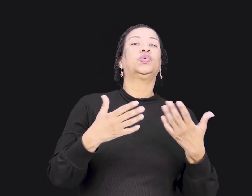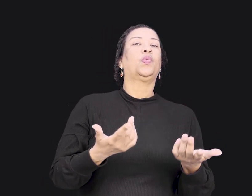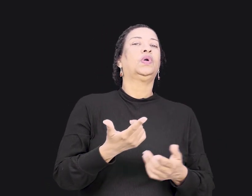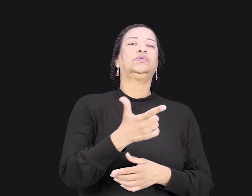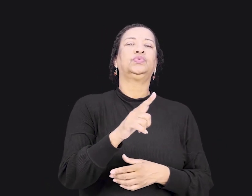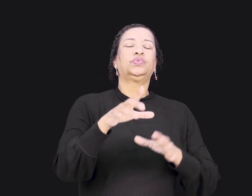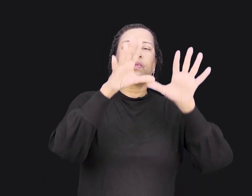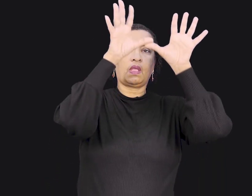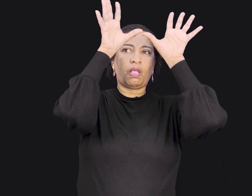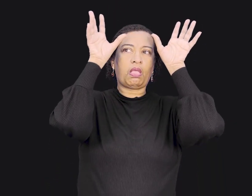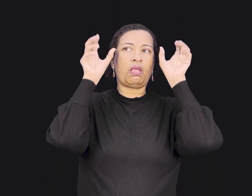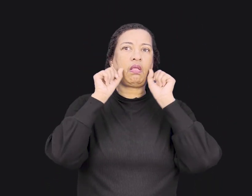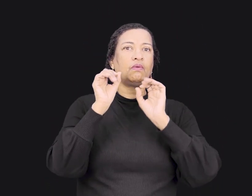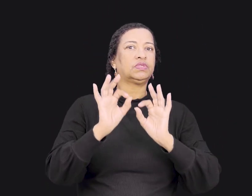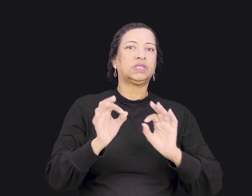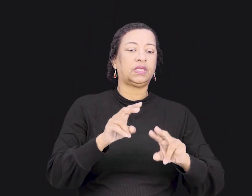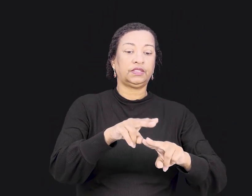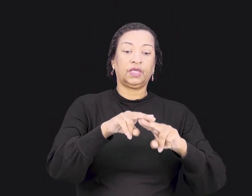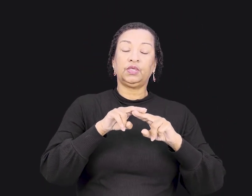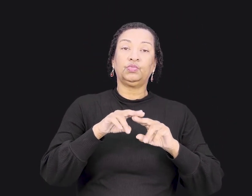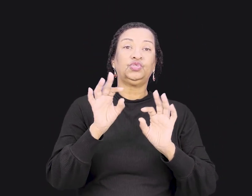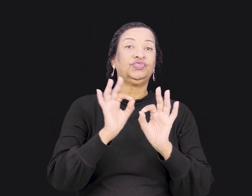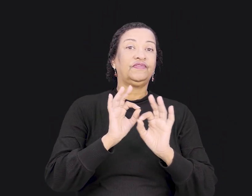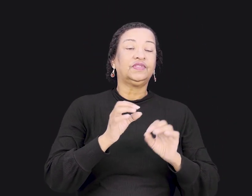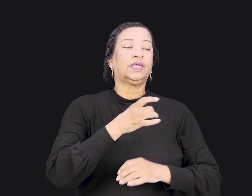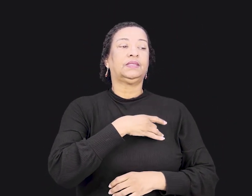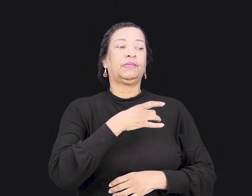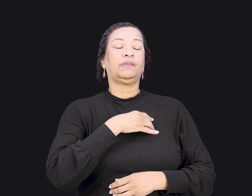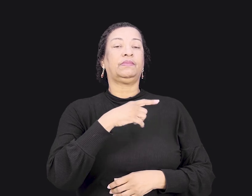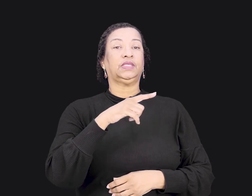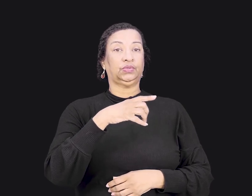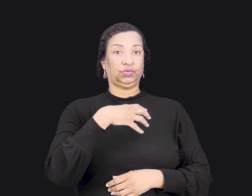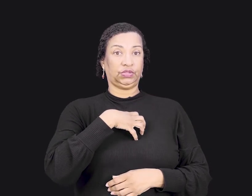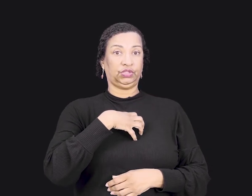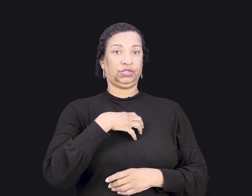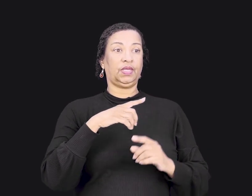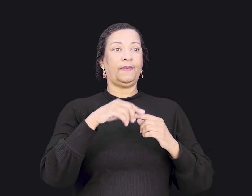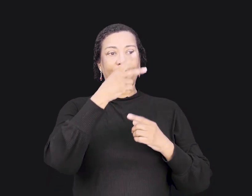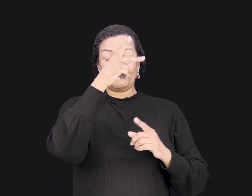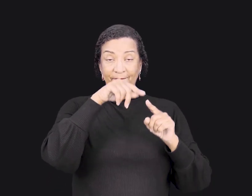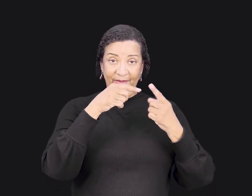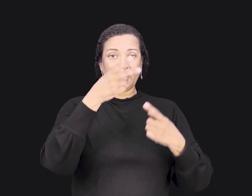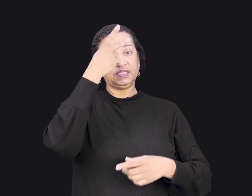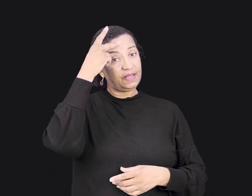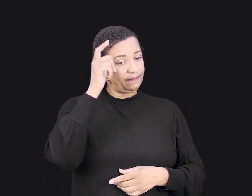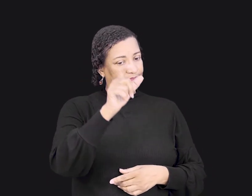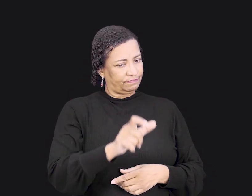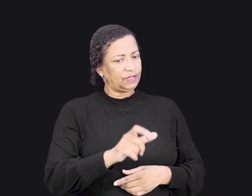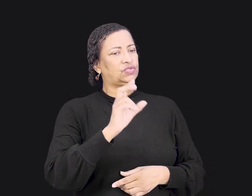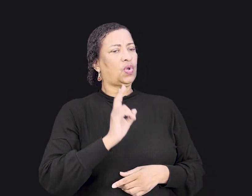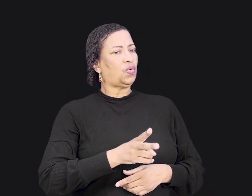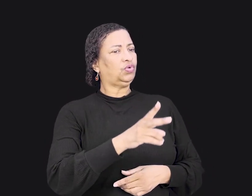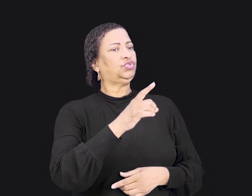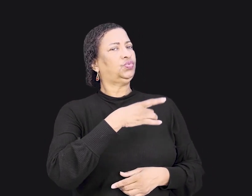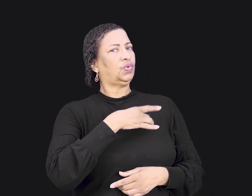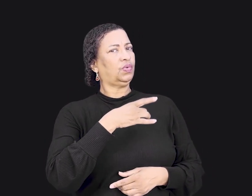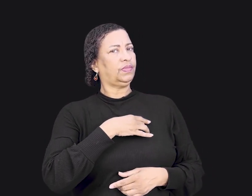nenhuma onça e nem há razão alguma para ficar com medo, e mesmo assim a pessoa fica com medo, então é provável que essa pessoa sofra